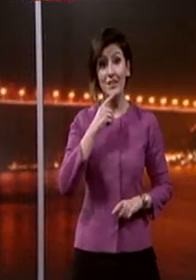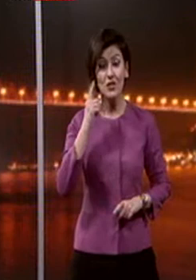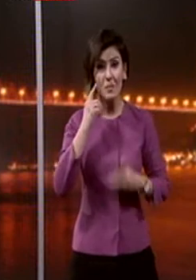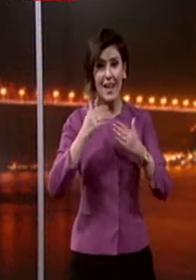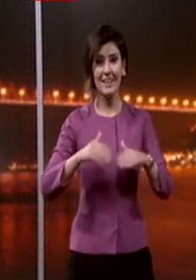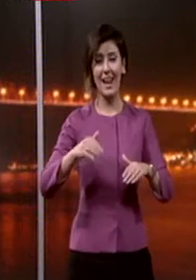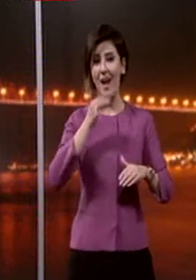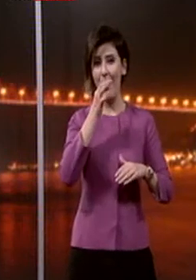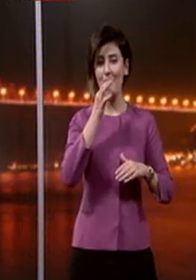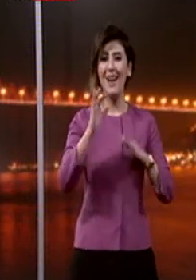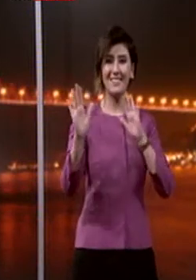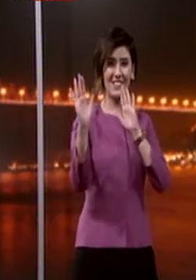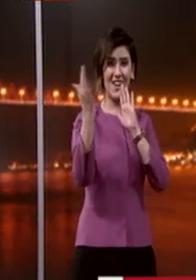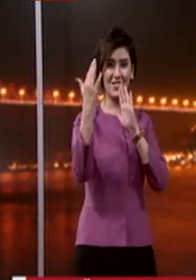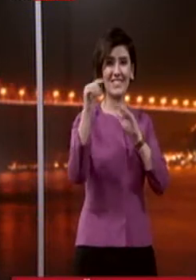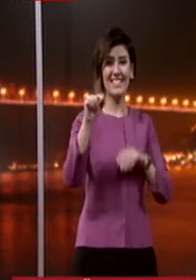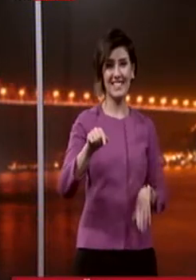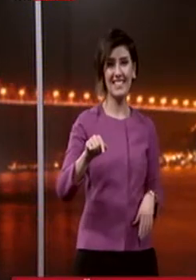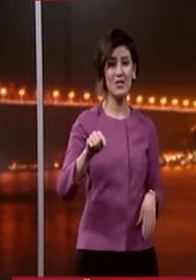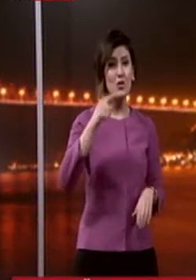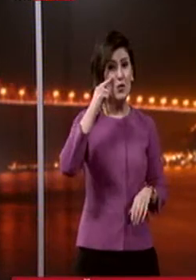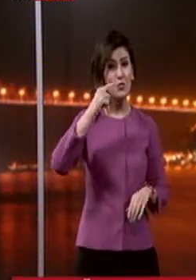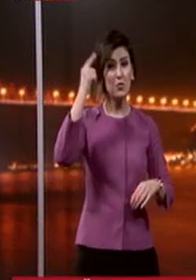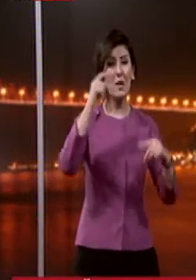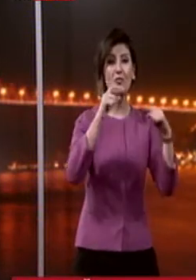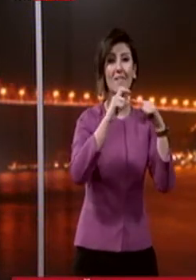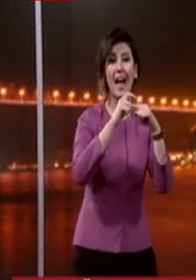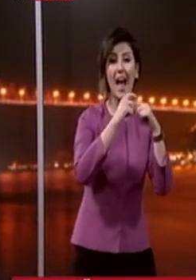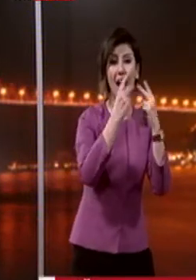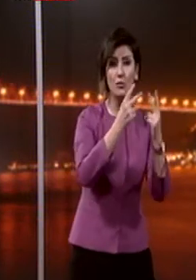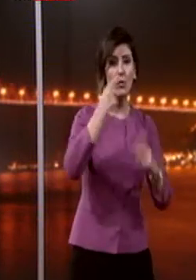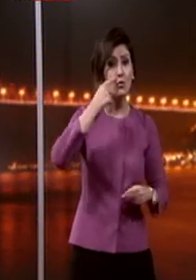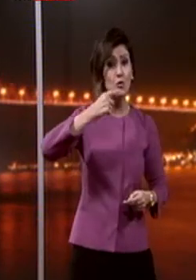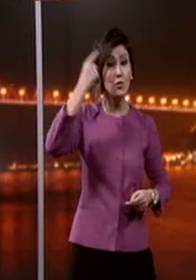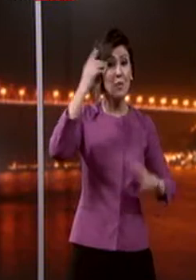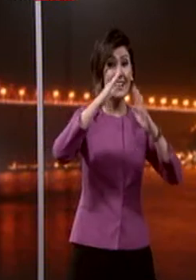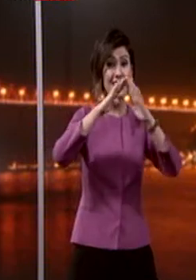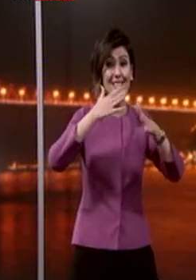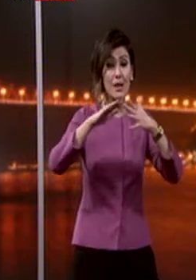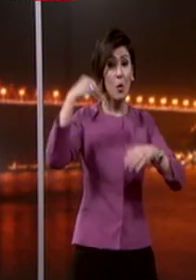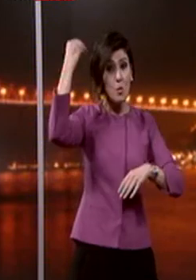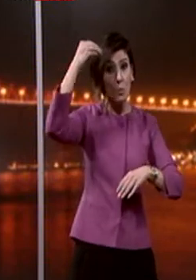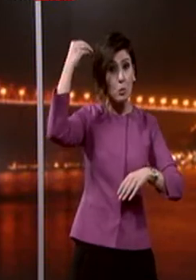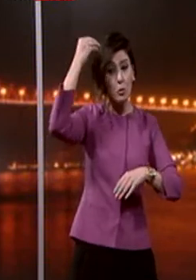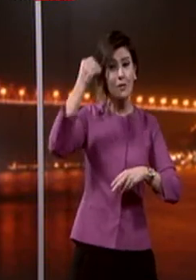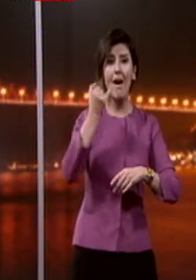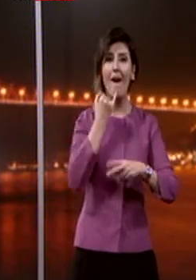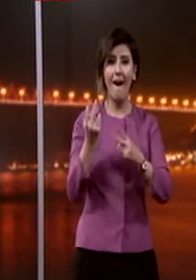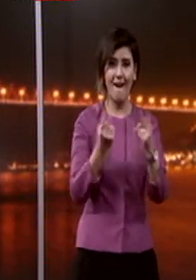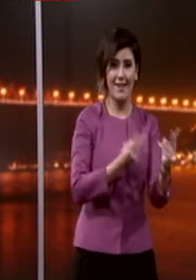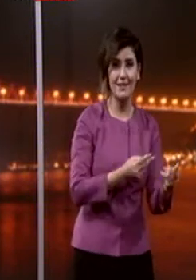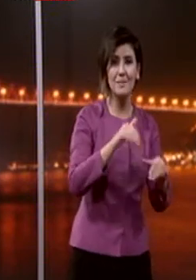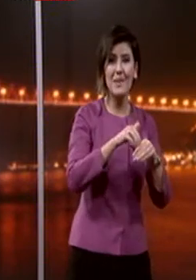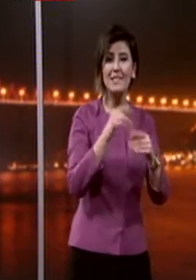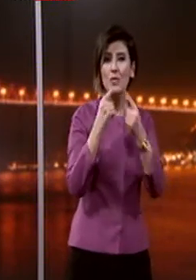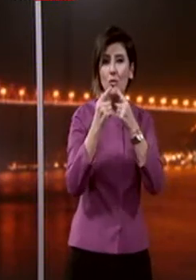İşitme engelliler haber bülteniyle karşınızdayız. Cumhurbaşkanı Recep Tayyip Erdoğan, Cumhurbaşkanlığı Sarayı'nda muhtarları ağırladı.